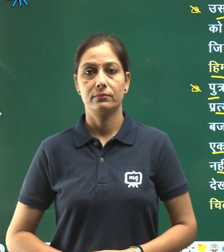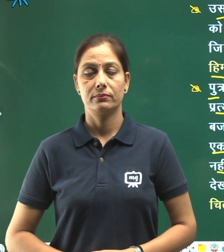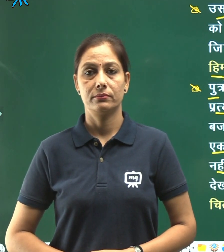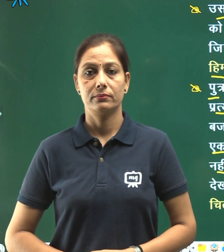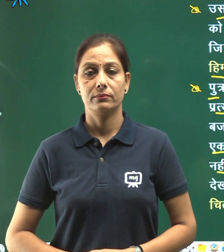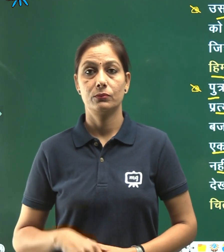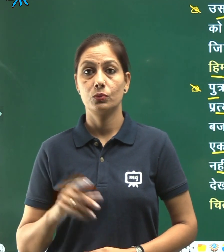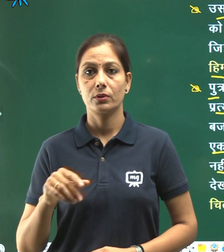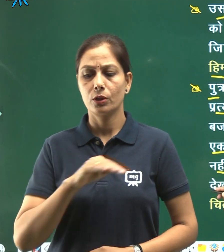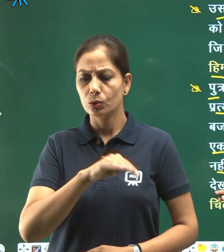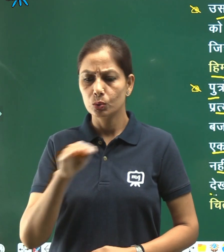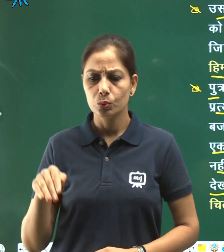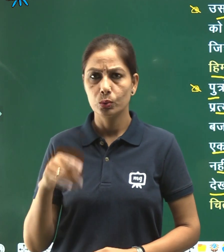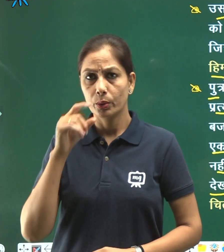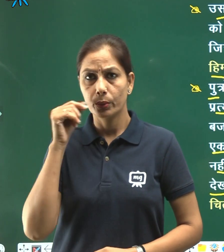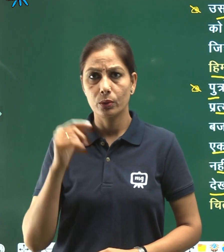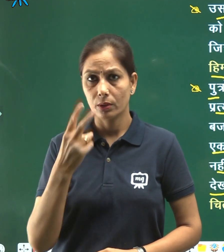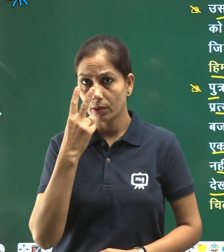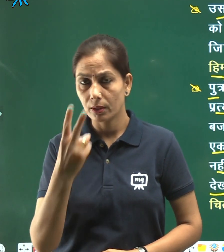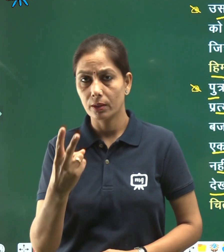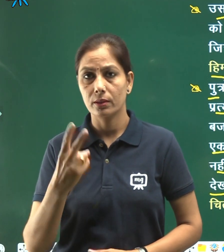शिष्यों ने देखा कि